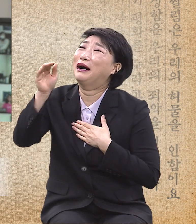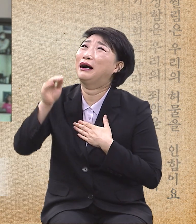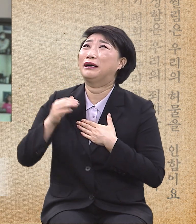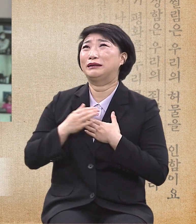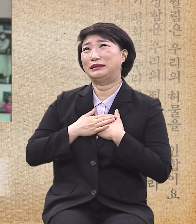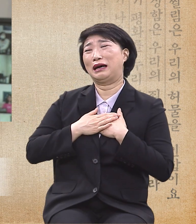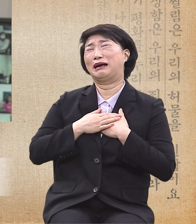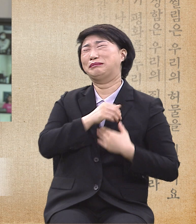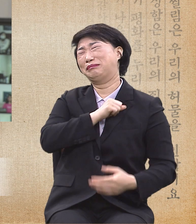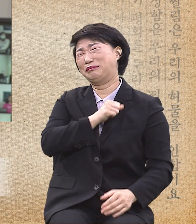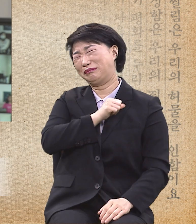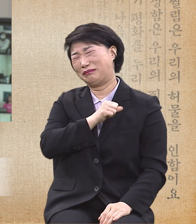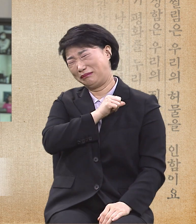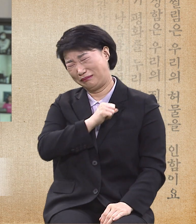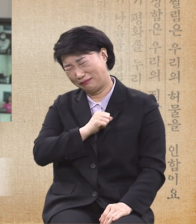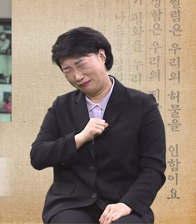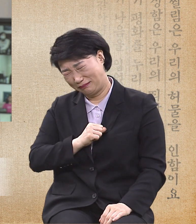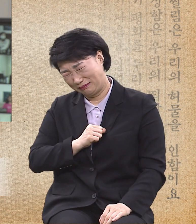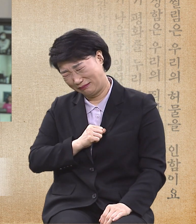제가 견딜라니